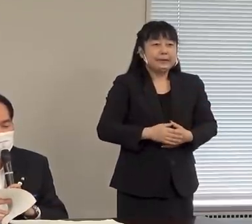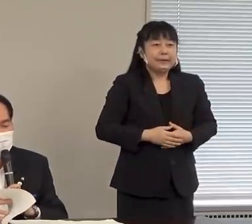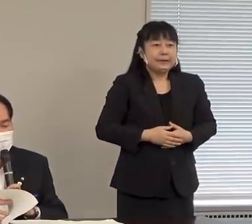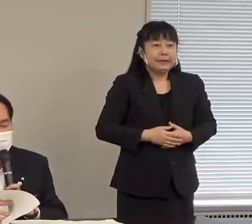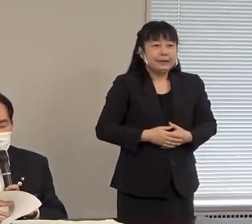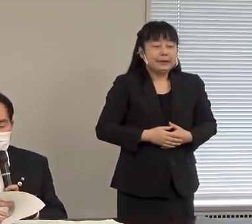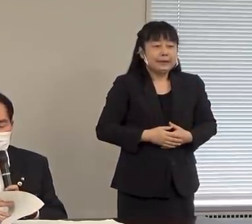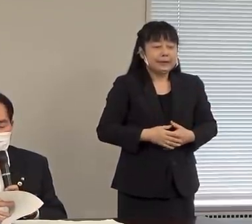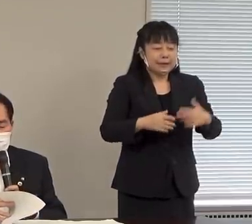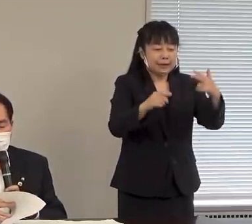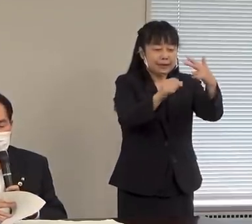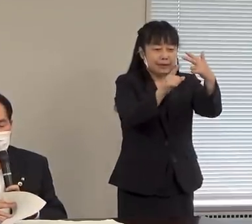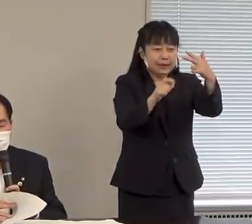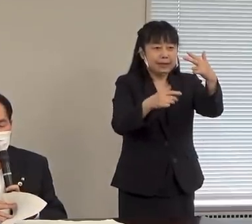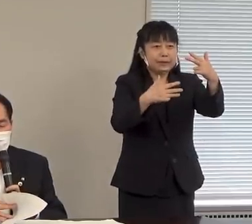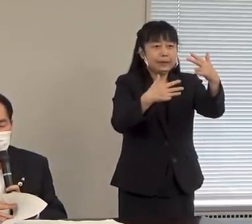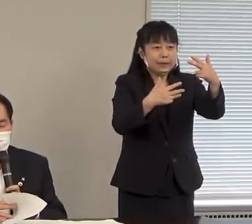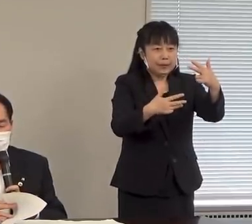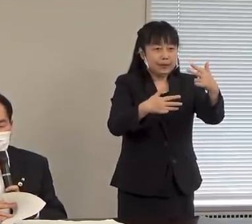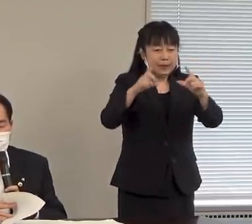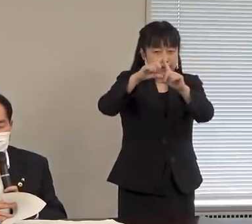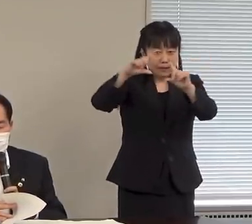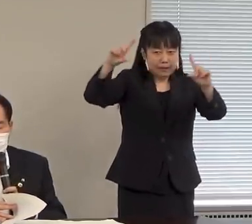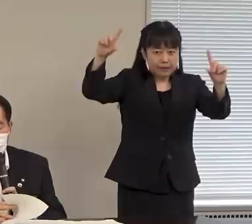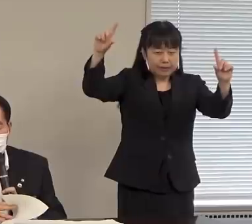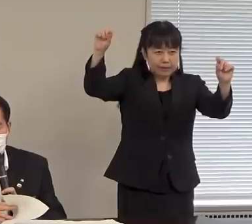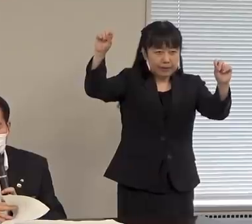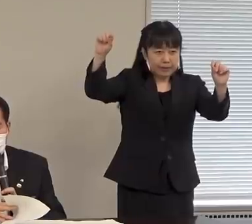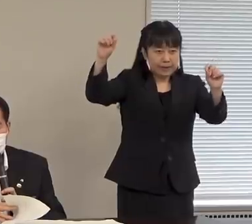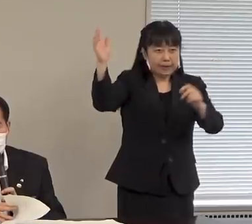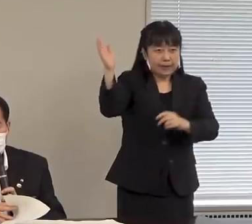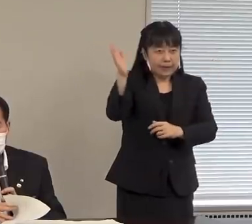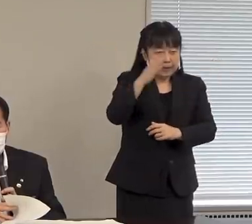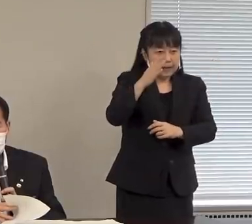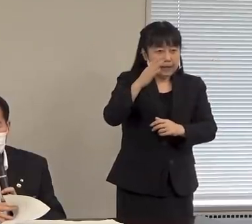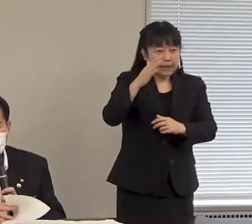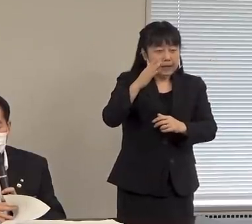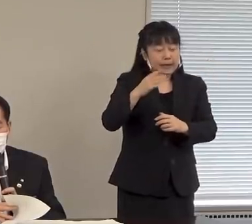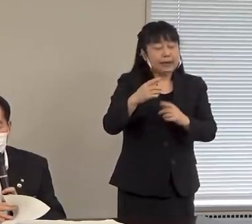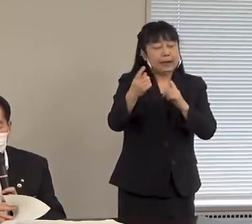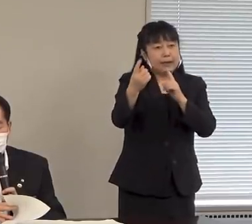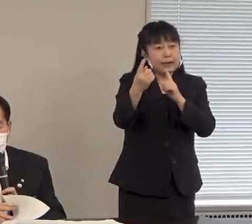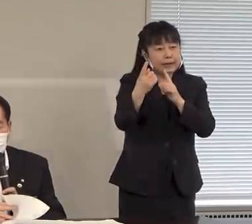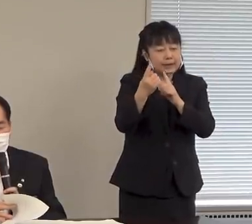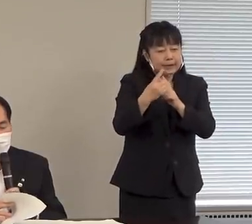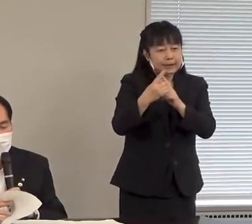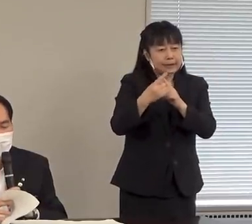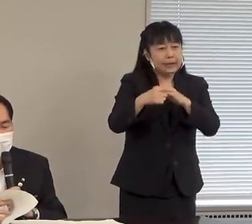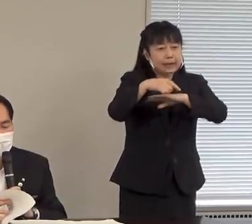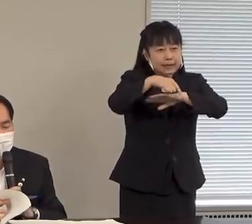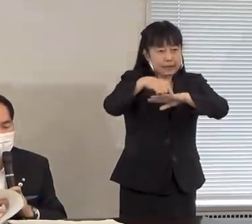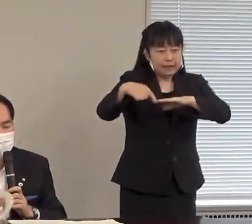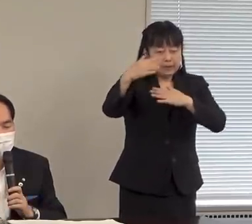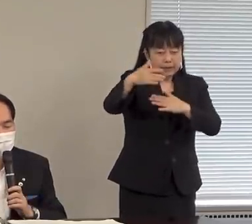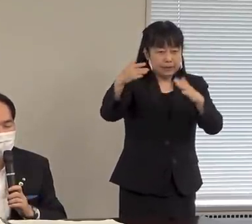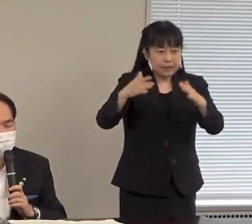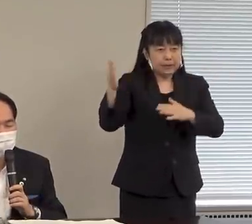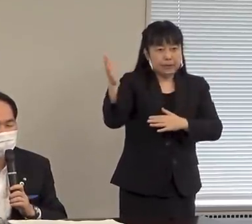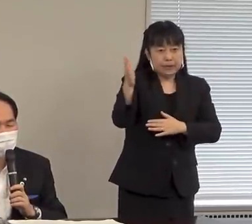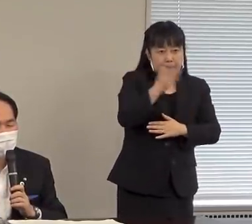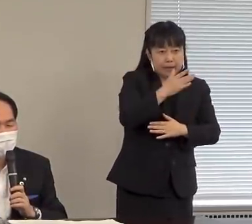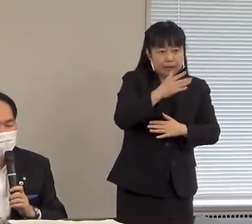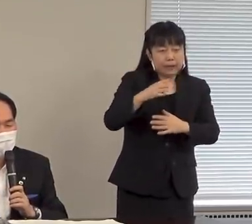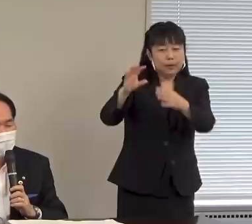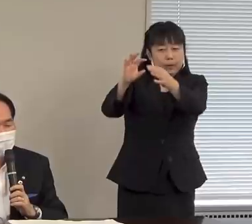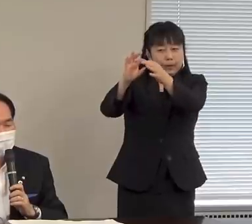4月4日付で国からの対策室長の方からの事務連絡によ